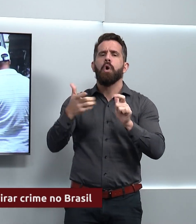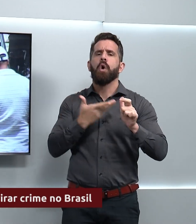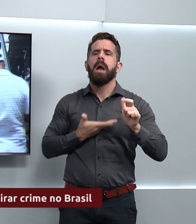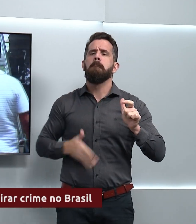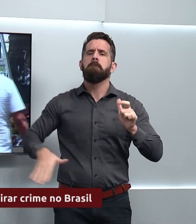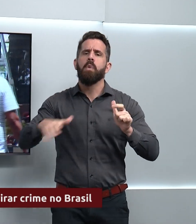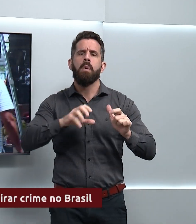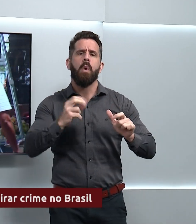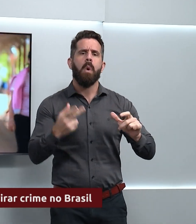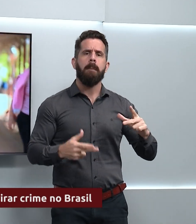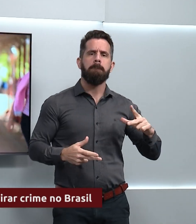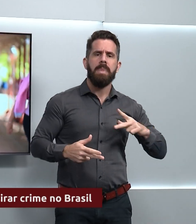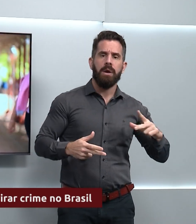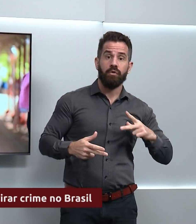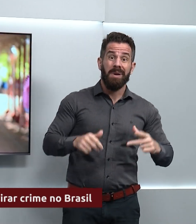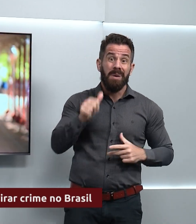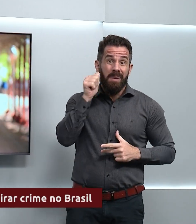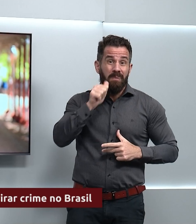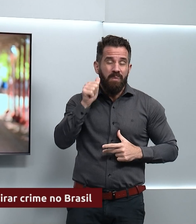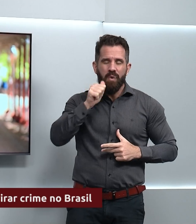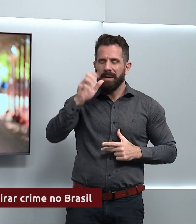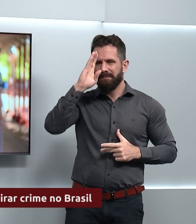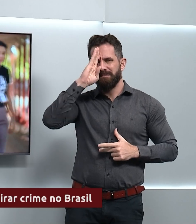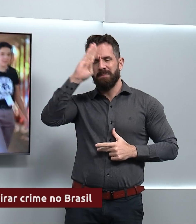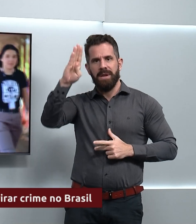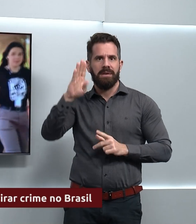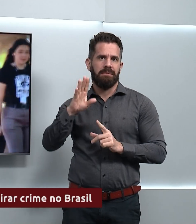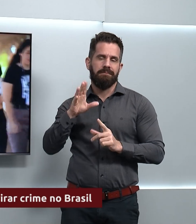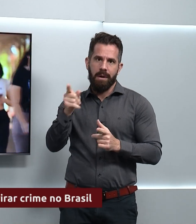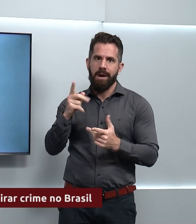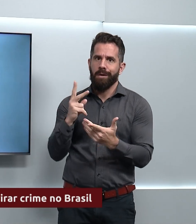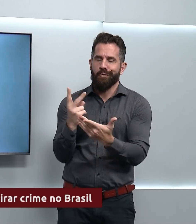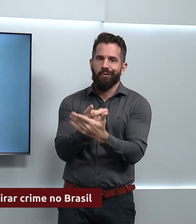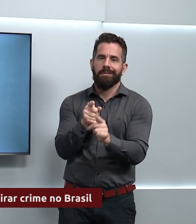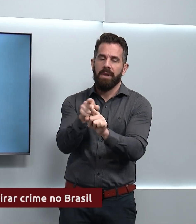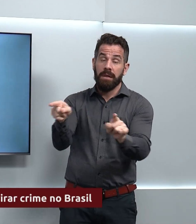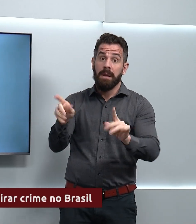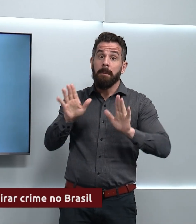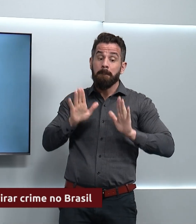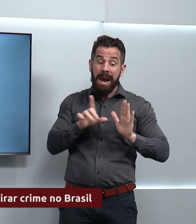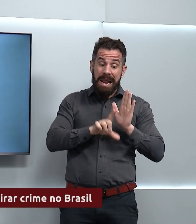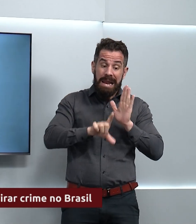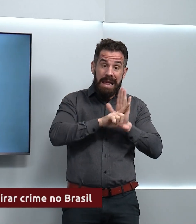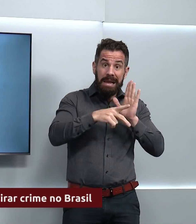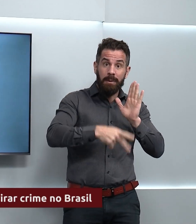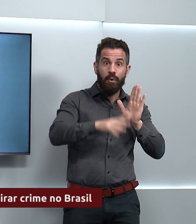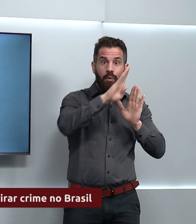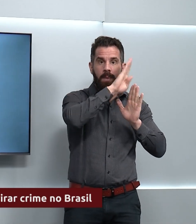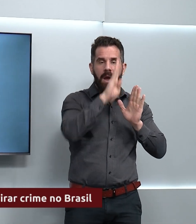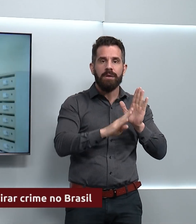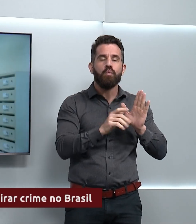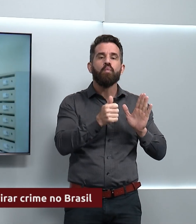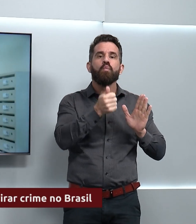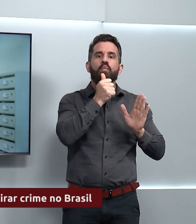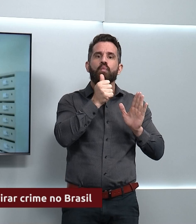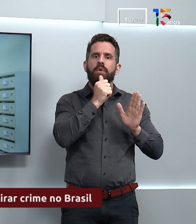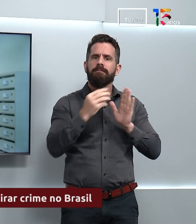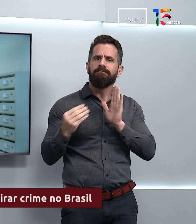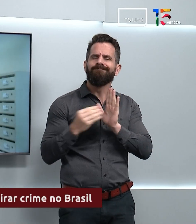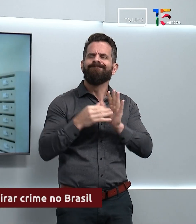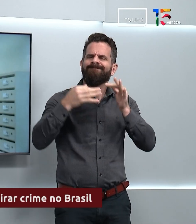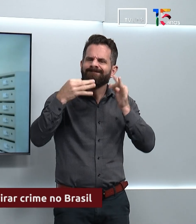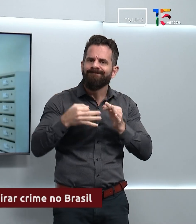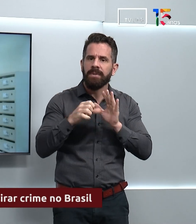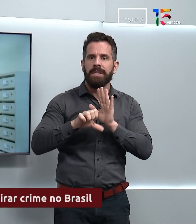públicos ou privados, mulheres são as principais vítimas. Mas as leis brasileiras ainda não consideram essa violação como um